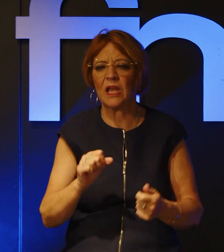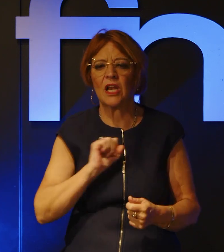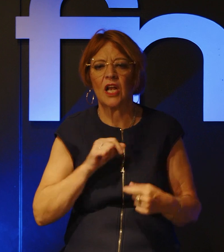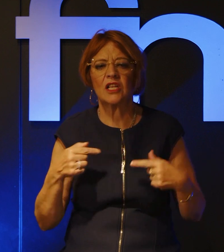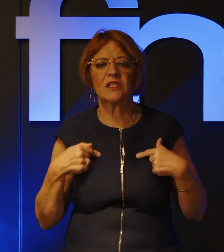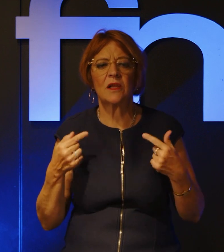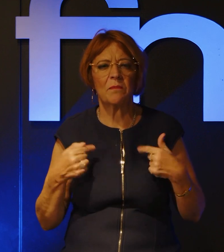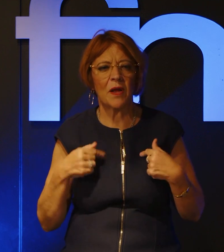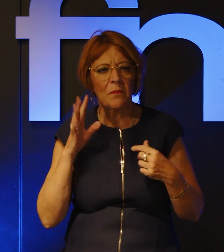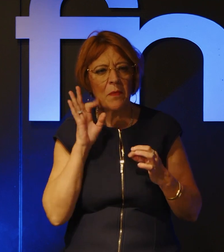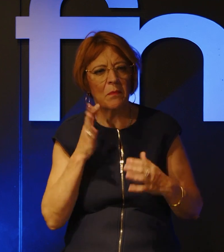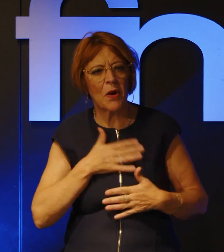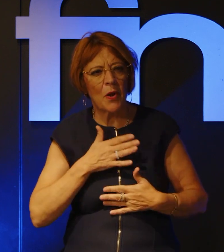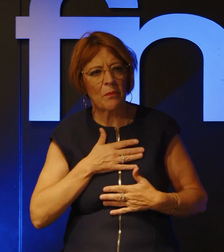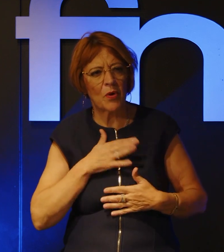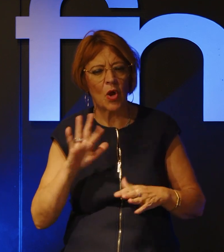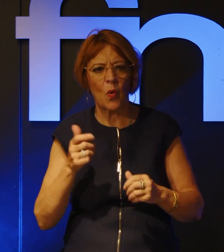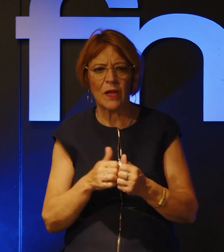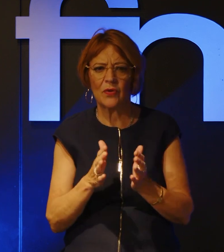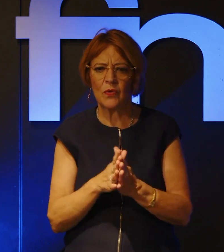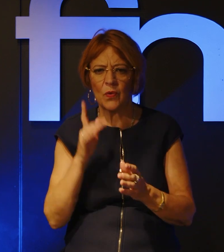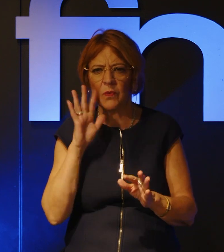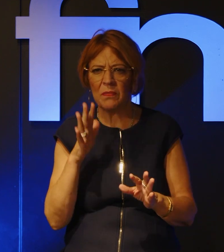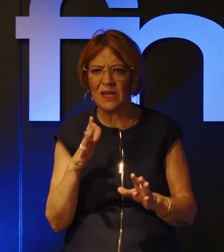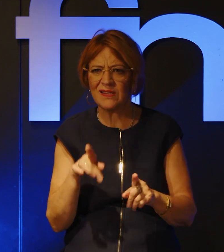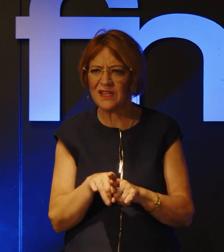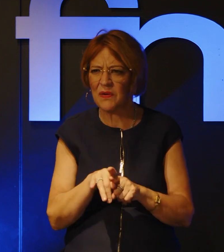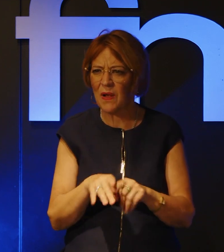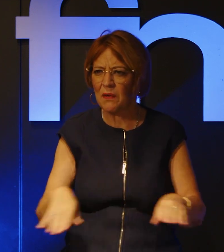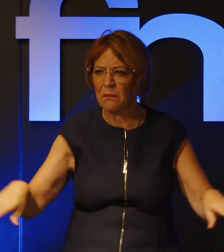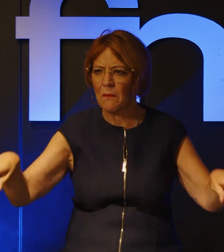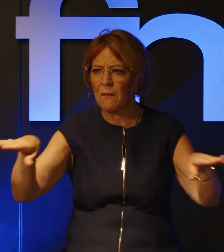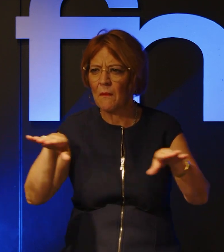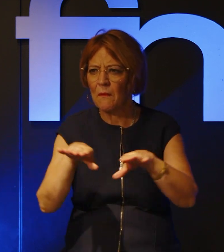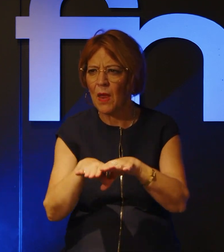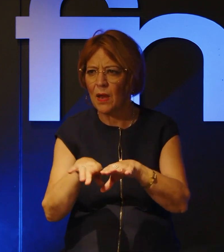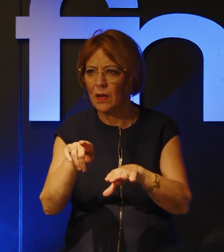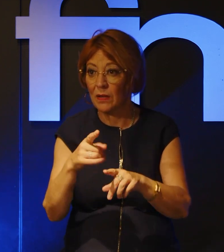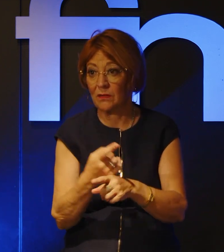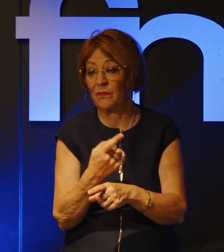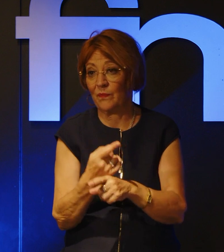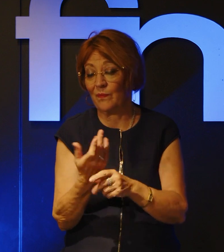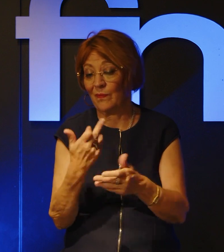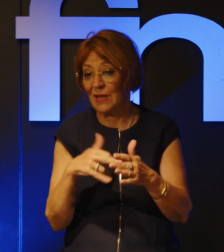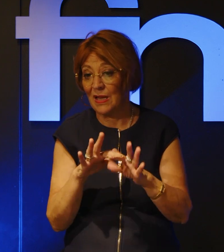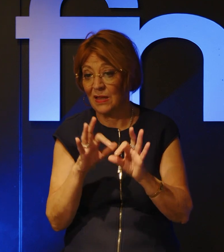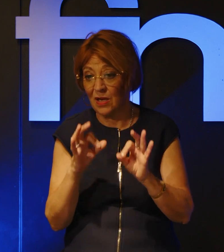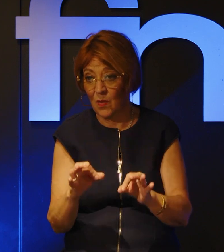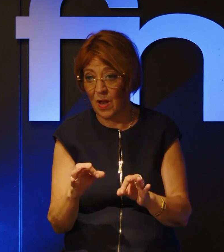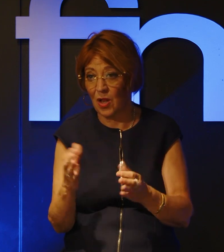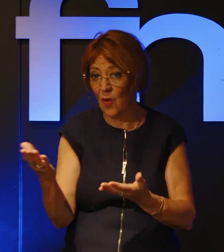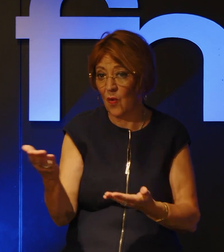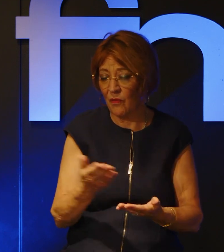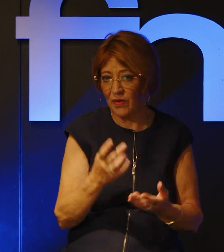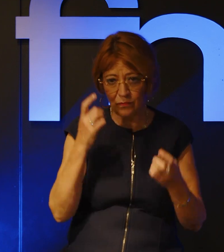própria singularidade quando tudo parece homogéneo portanto isto é uma questão que entra que que que convida